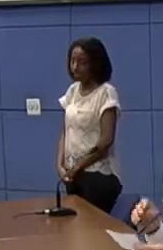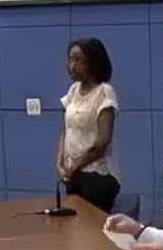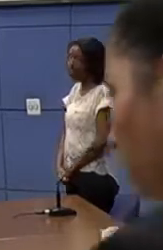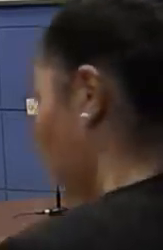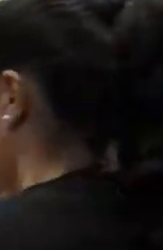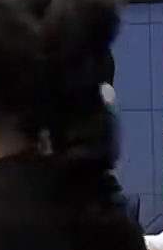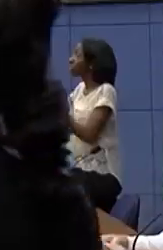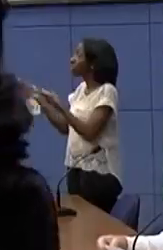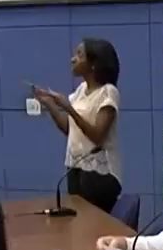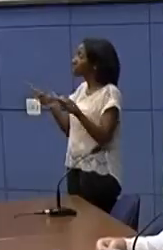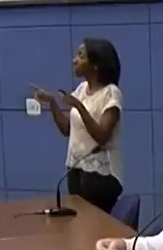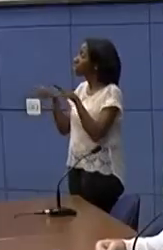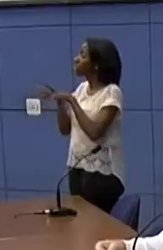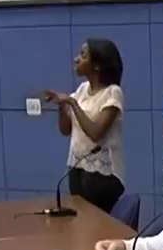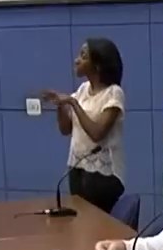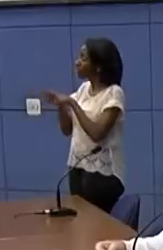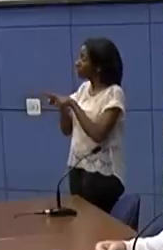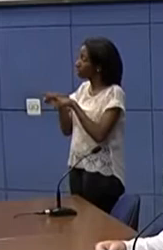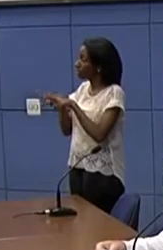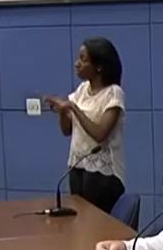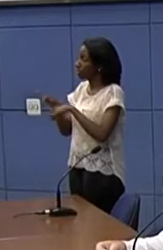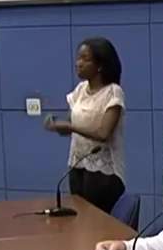Chamar também o representante